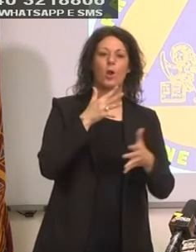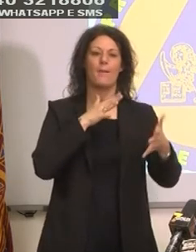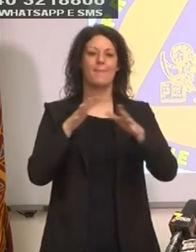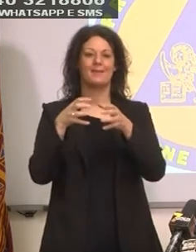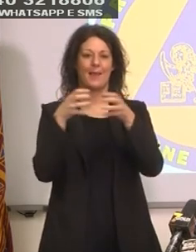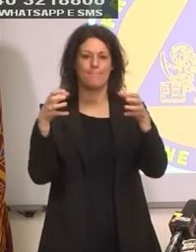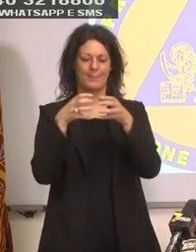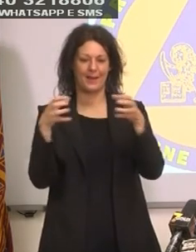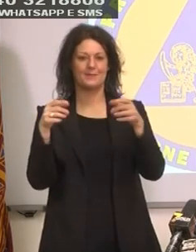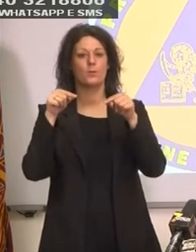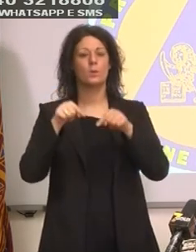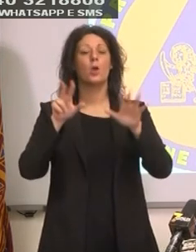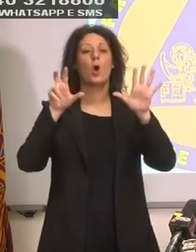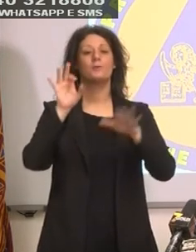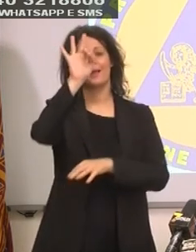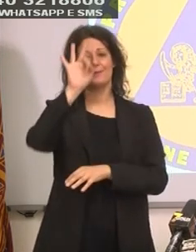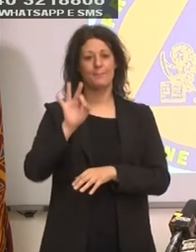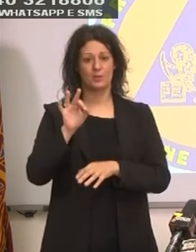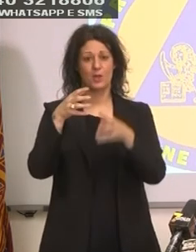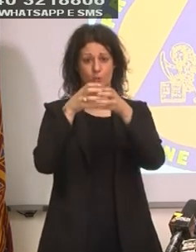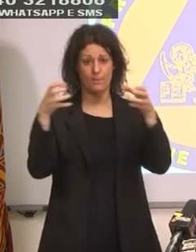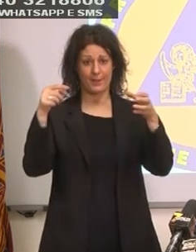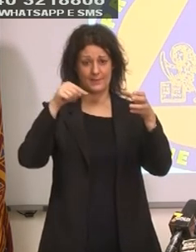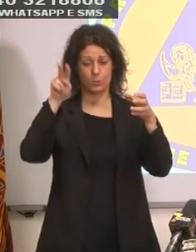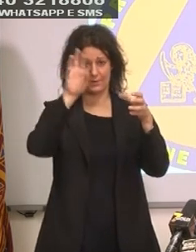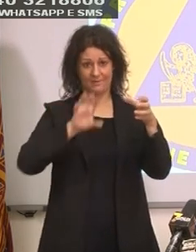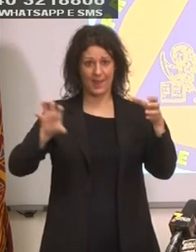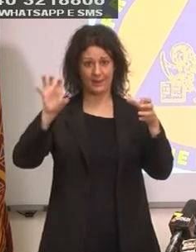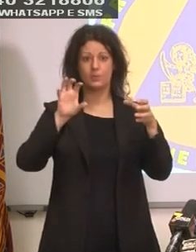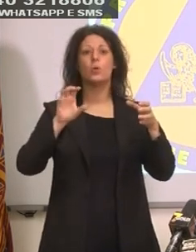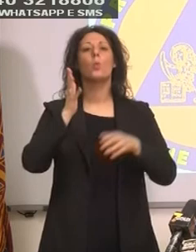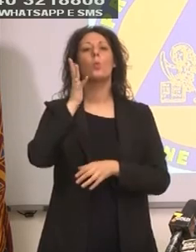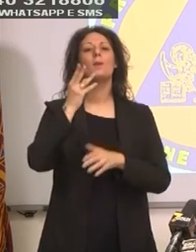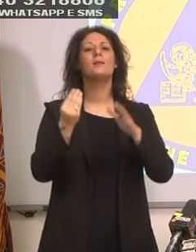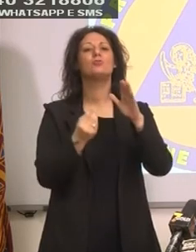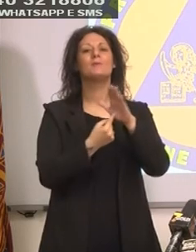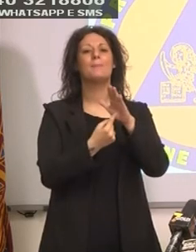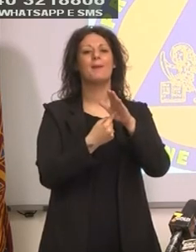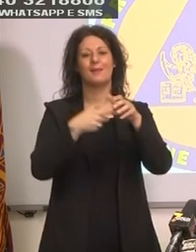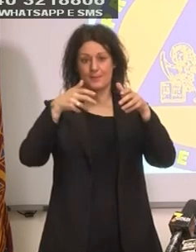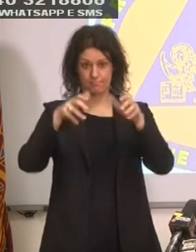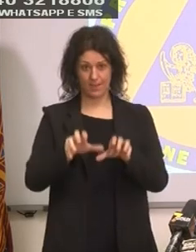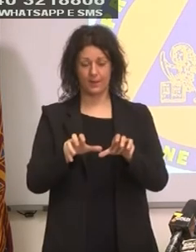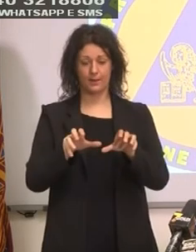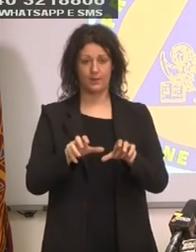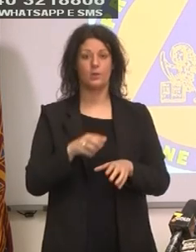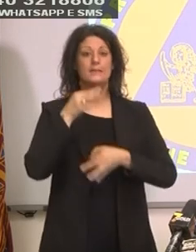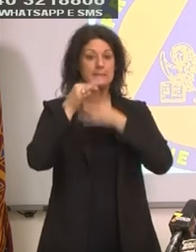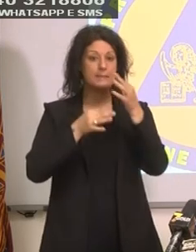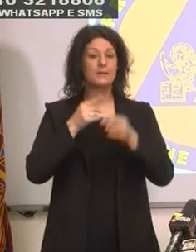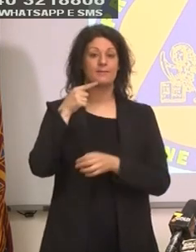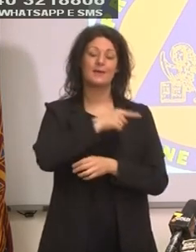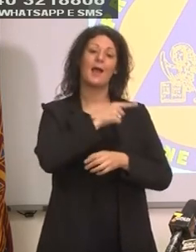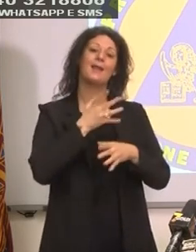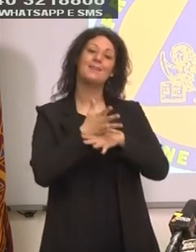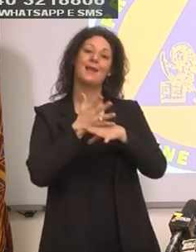delle imprese in Veneto ha meno di 15 dipendenti. E quindi è bene ricordare che quando tu fai delle progettazioni di azioni a livello nazionale,